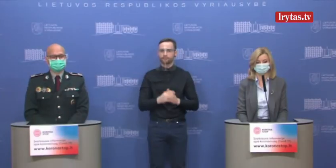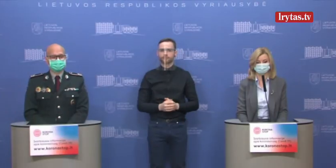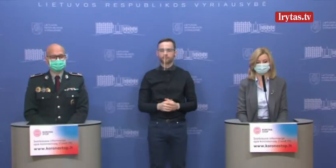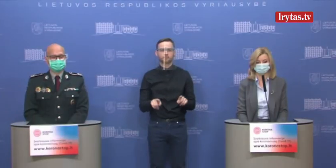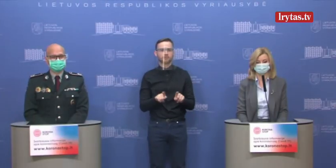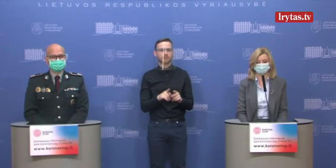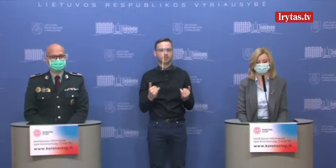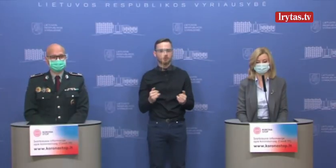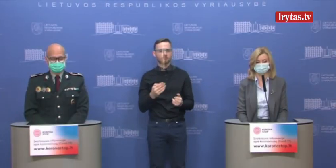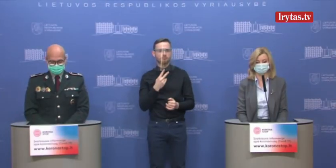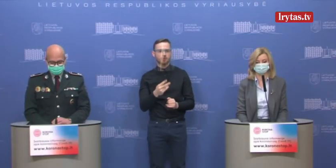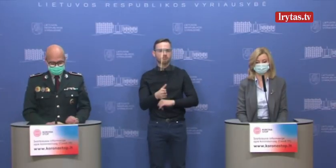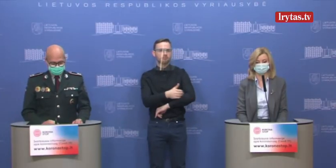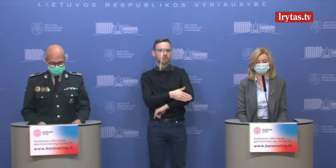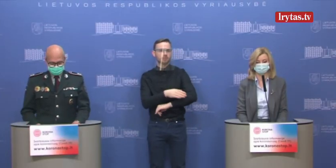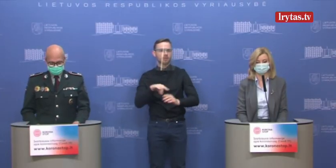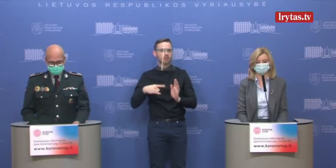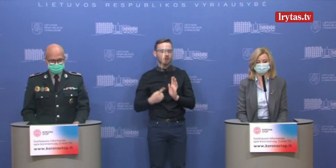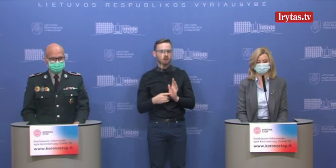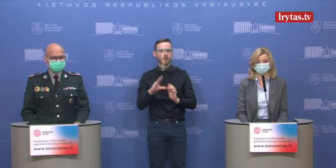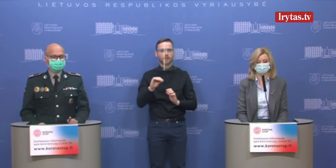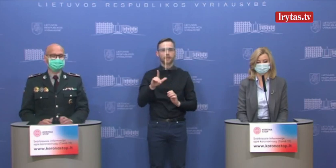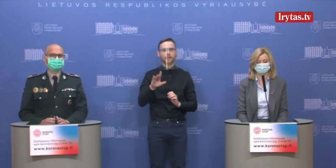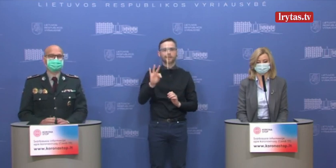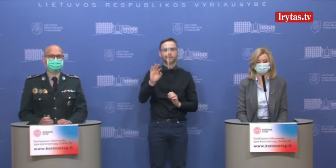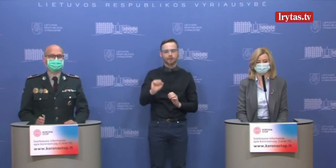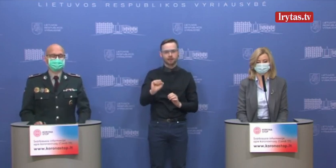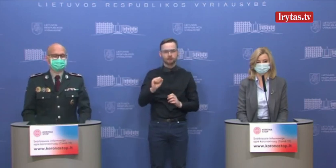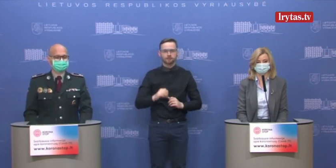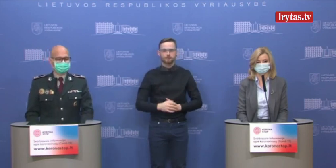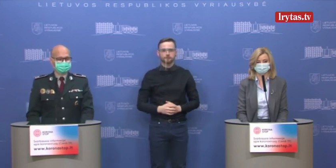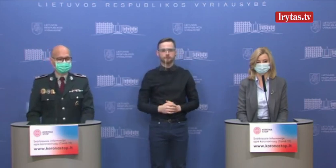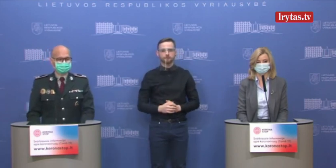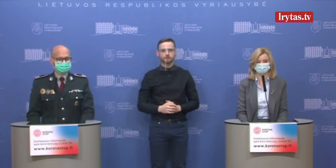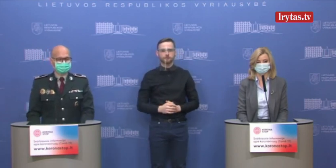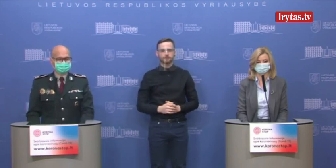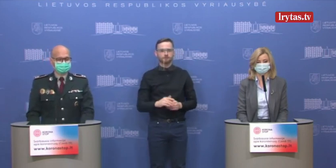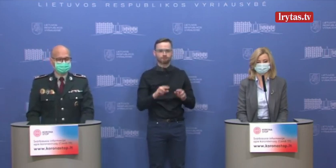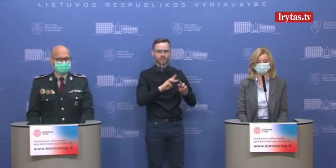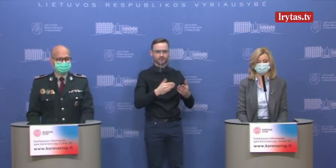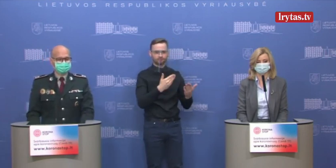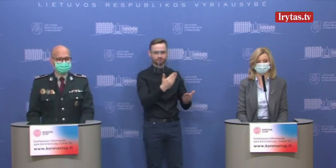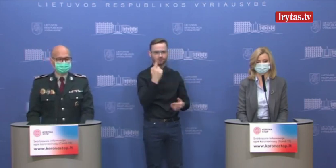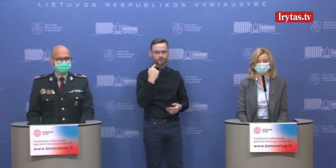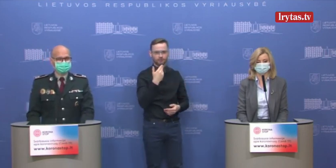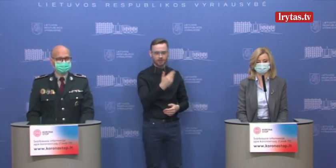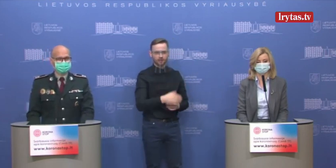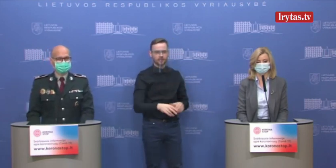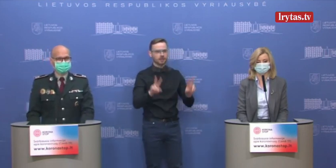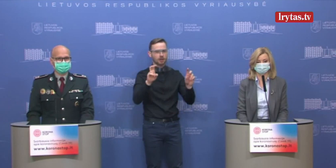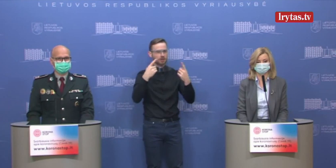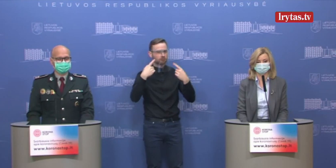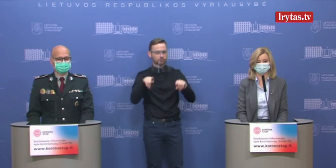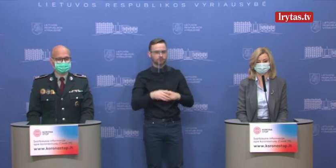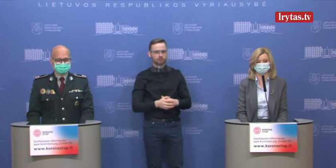Ir kiek matau, paskutinis klausimas, tai Elta, Lukai, prašau. Ministrė, dar vieną klausimą, turiu šiek tiek kitą temą.